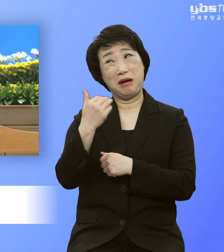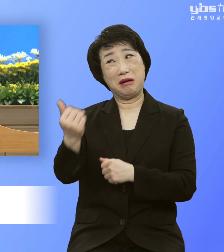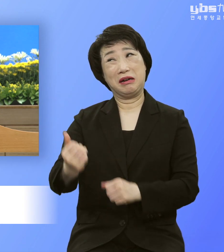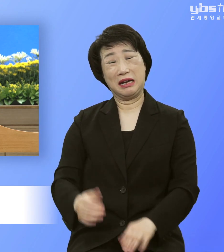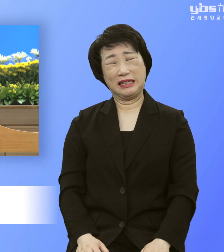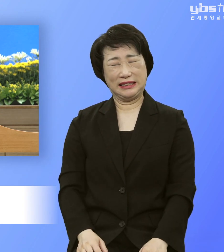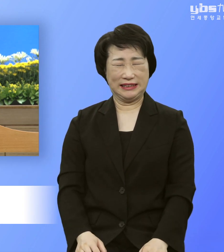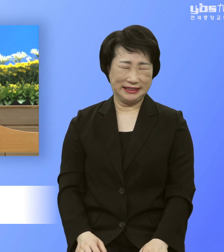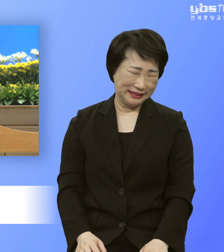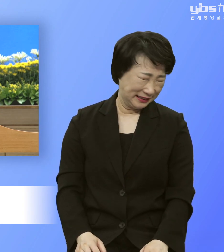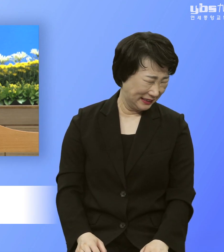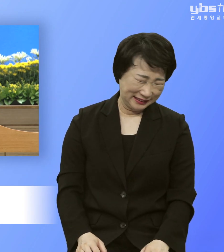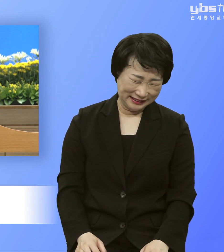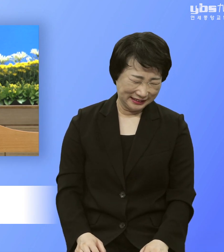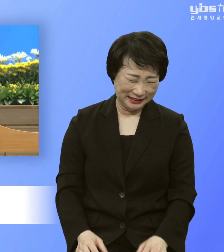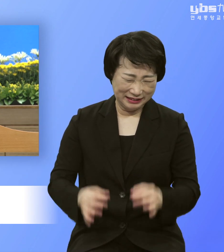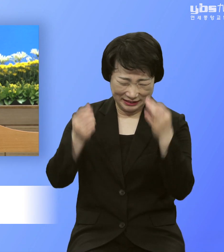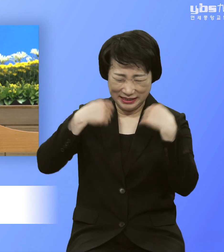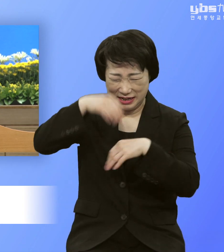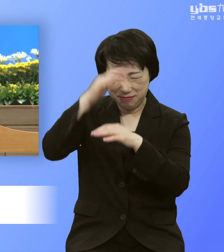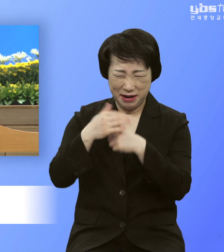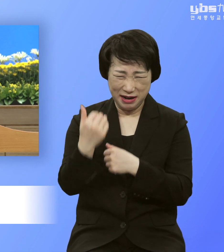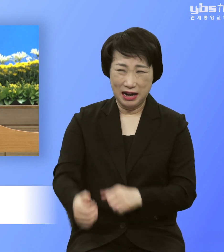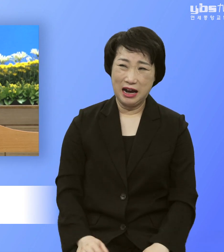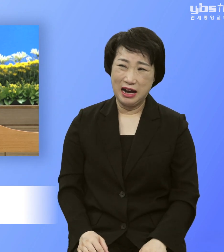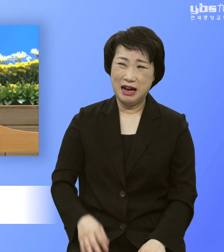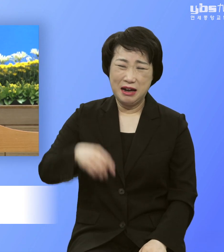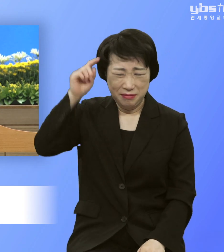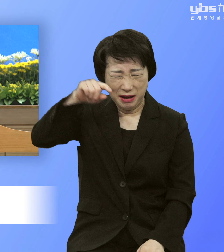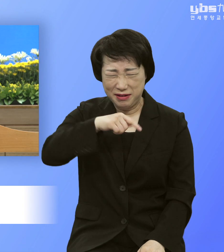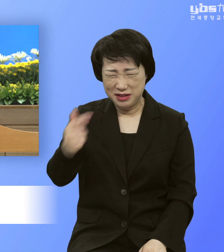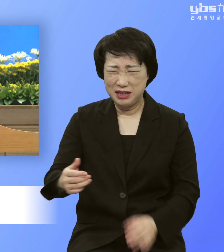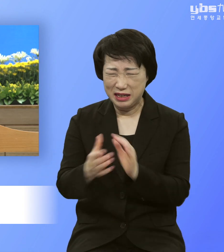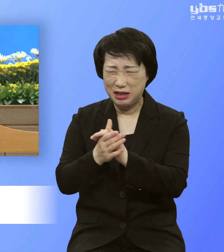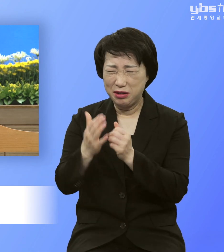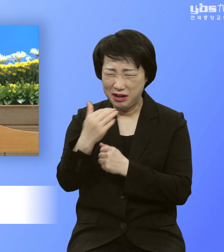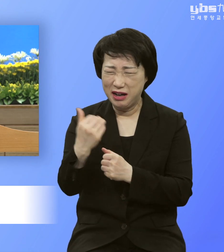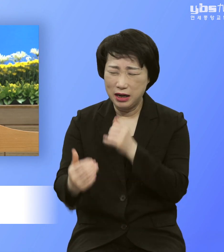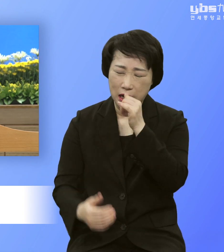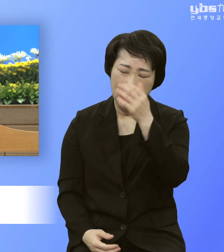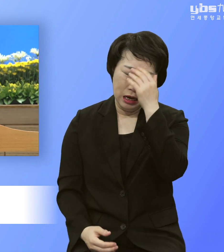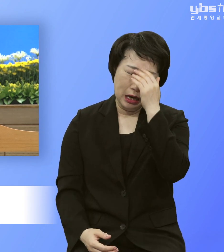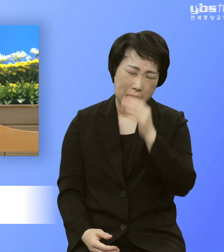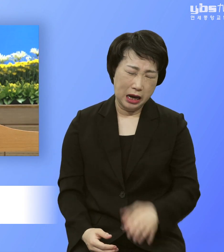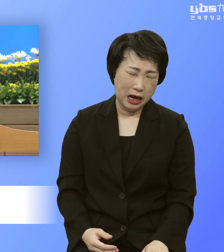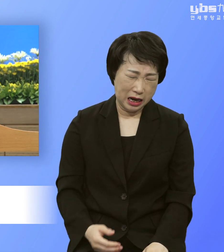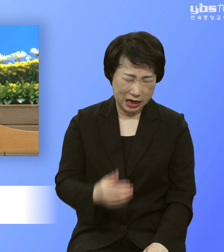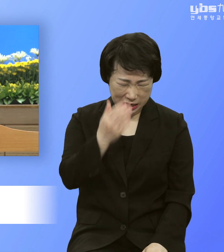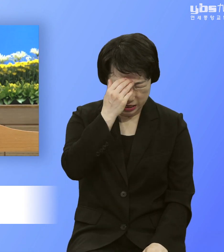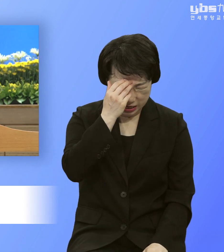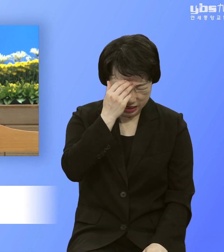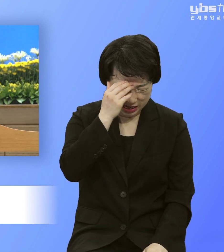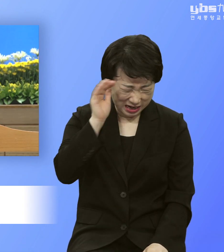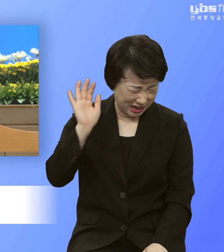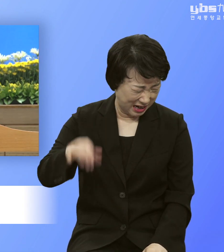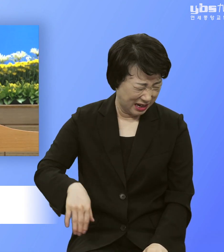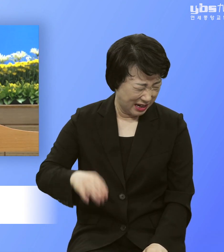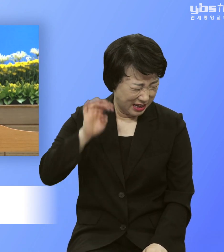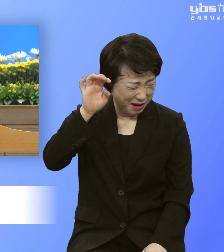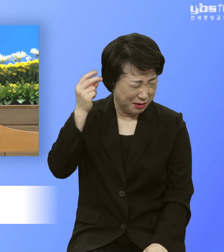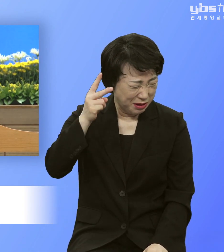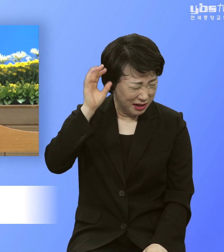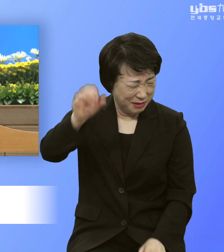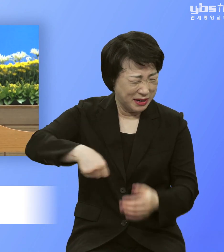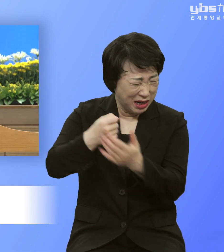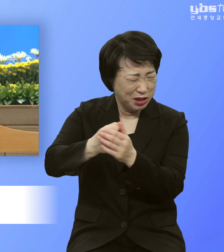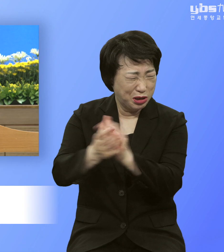나오라고 그러고 금요일에 나오라고 그러고 뭐 저녁마다 기도한다고 그냥 생산복귀 무슨 40일 그리고